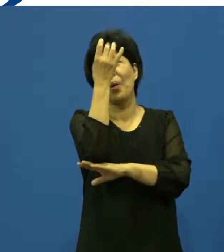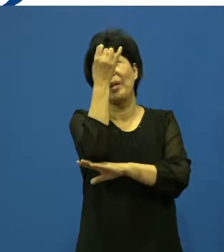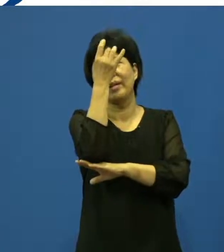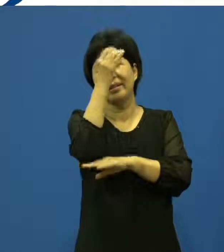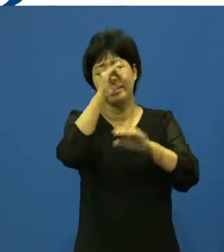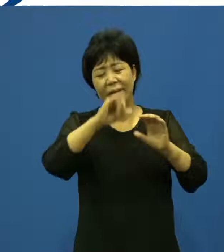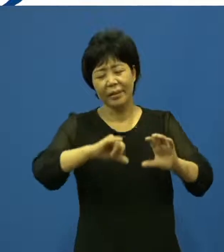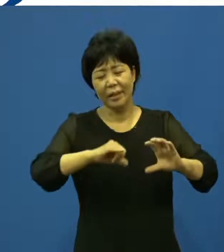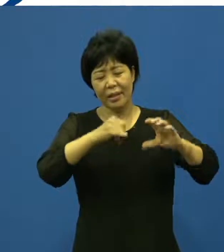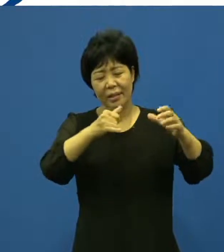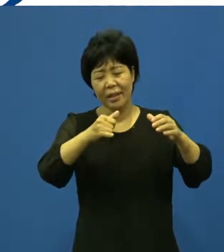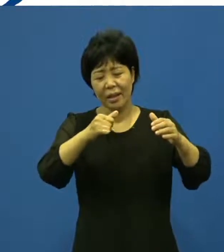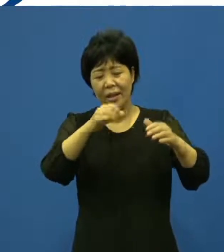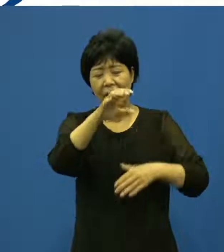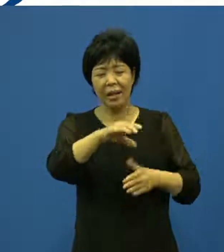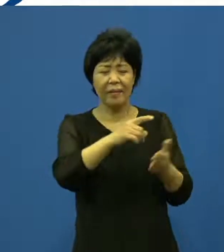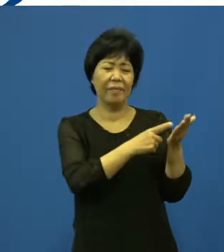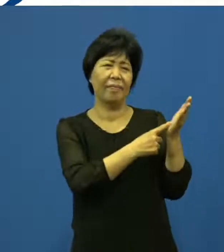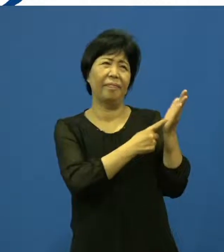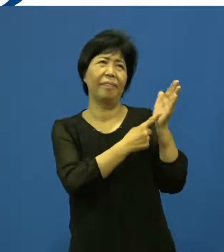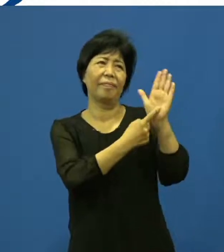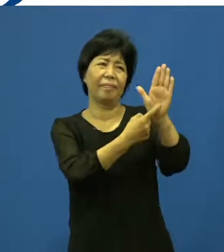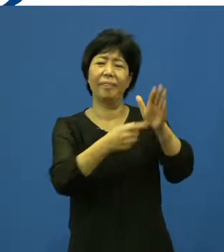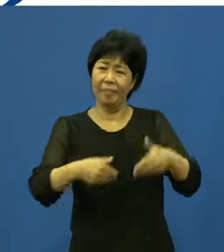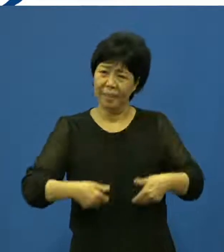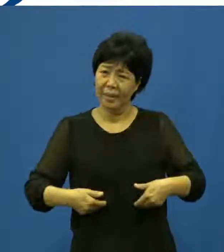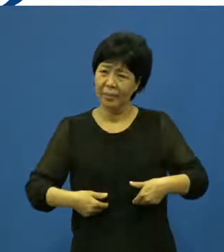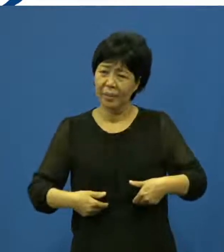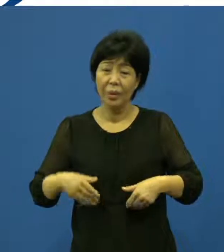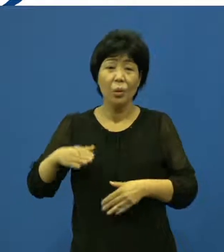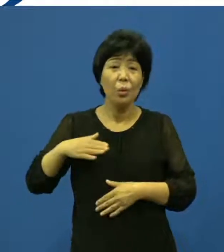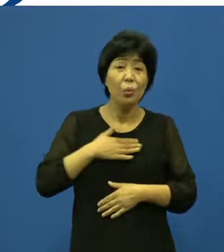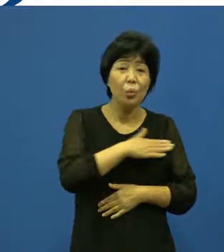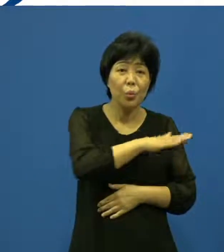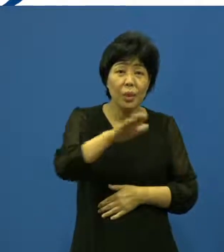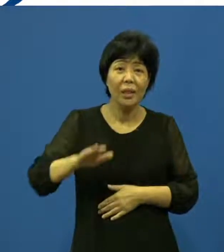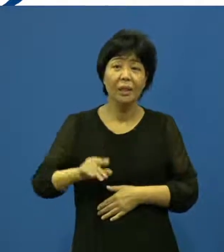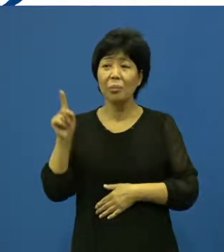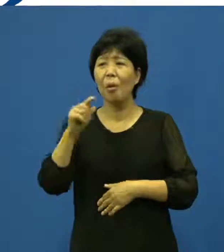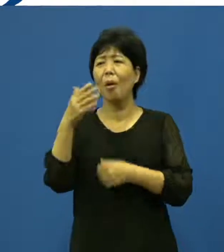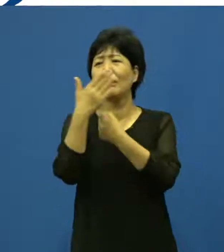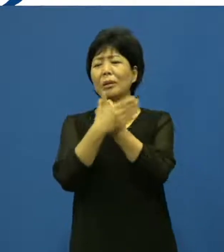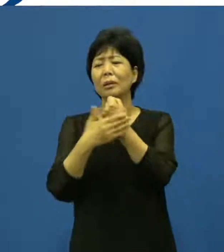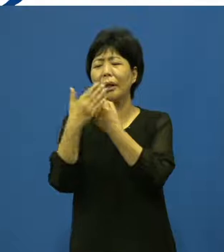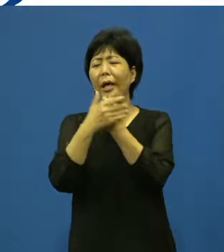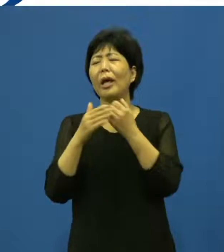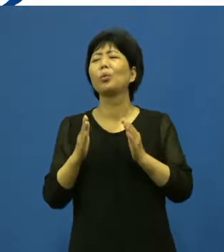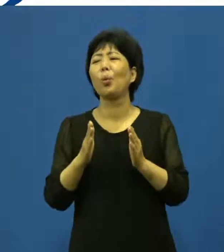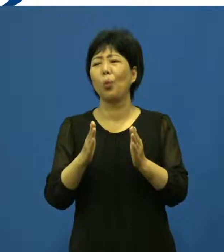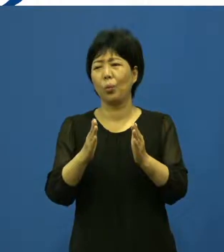작동시켜야 돼요. 우리는 은혜의 통로로 살아가요. 세상은 은혜에 굶주려 있어요.